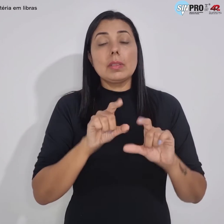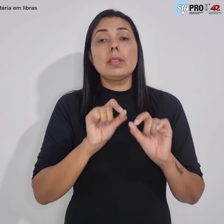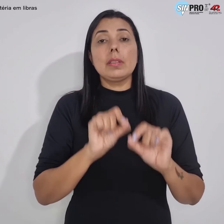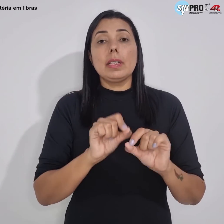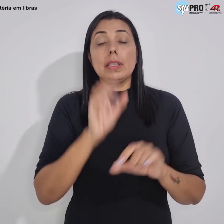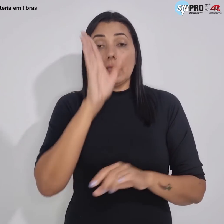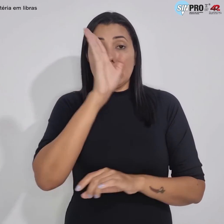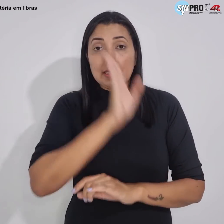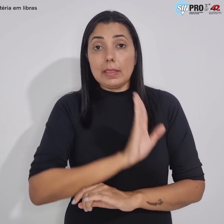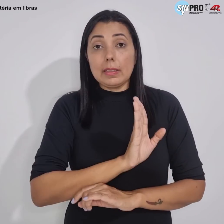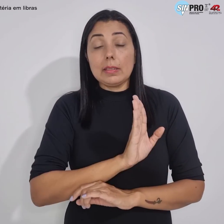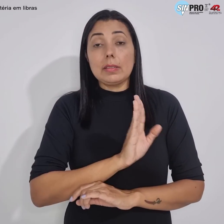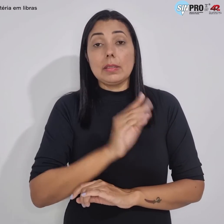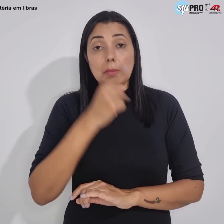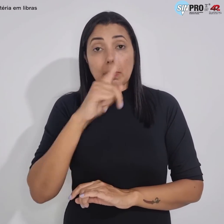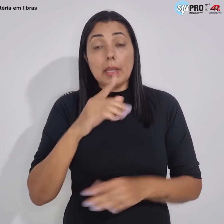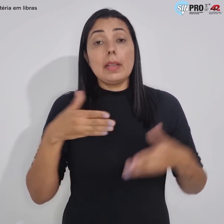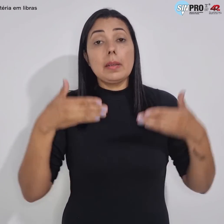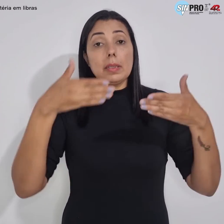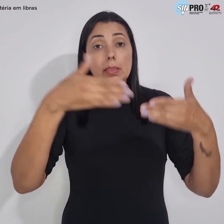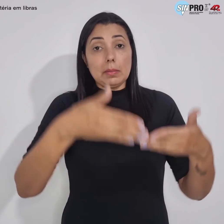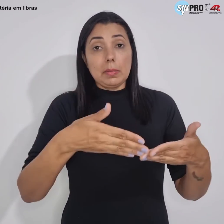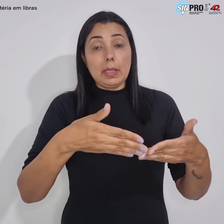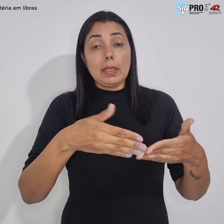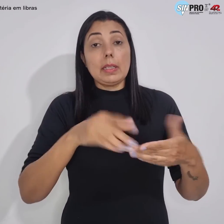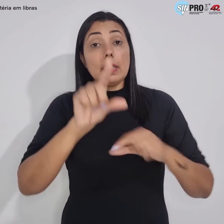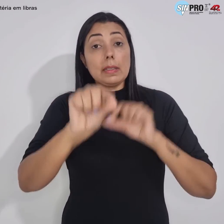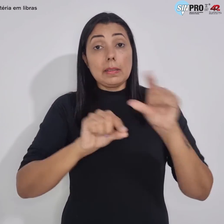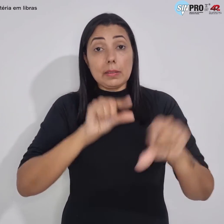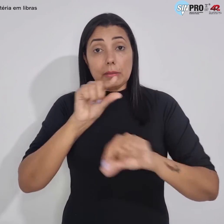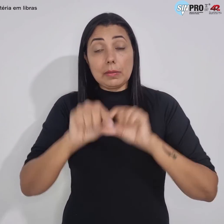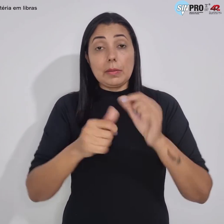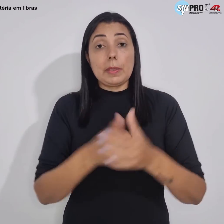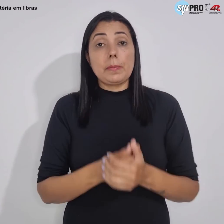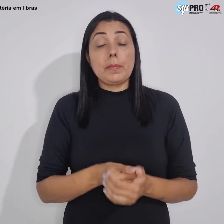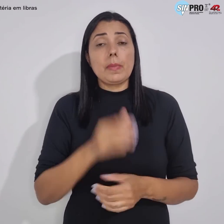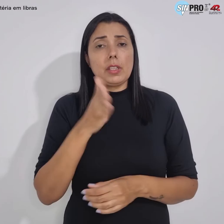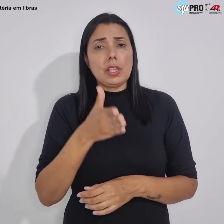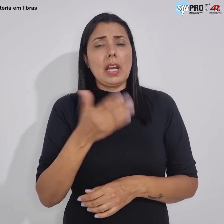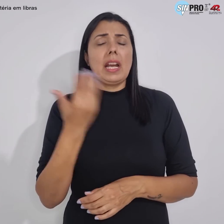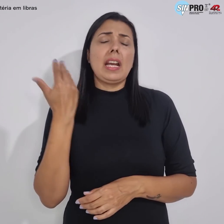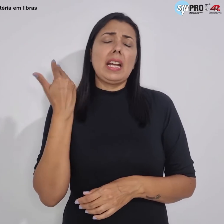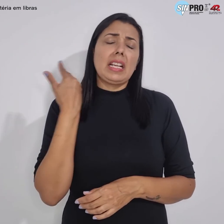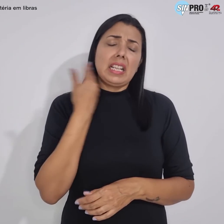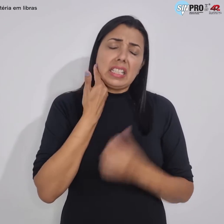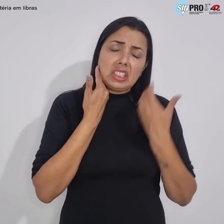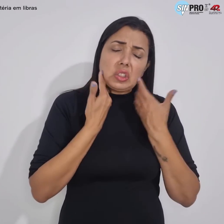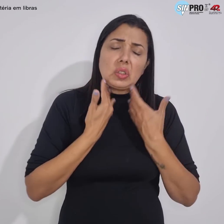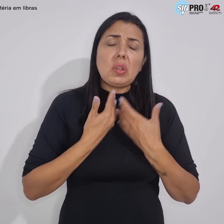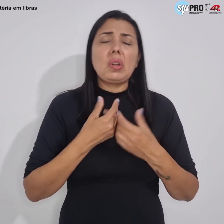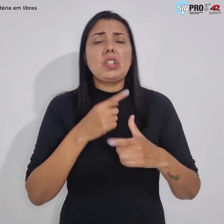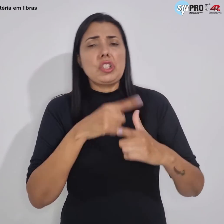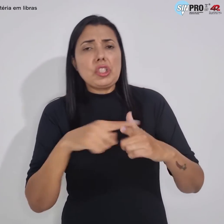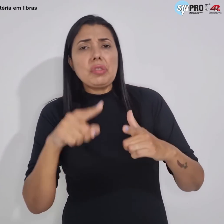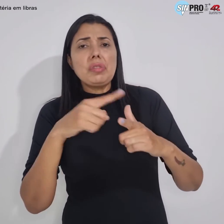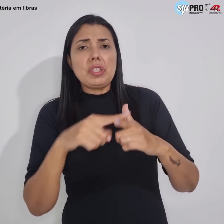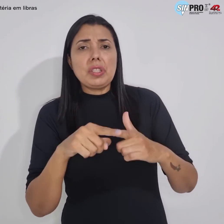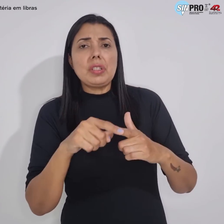gratuidade para participar da seleção. Já cansamos de fazer rateio para alunos